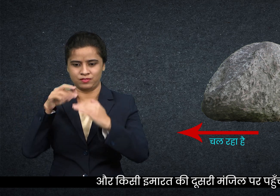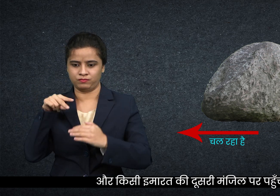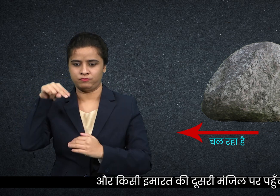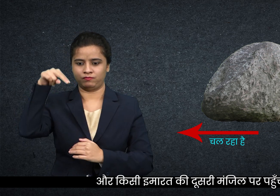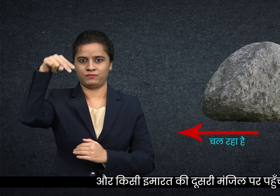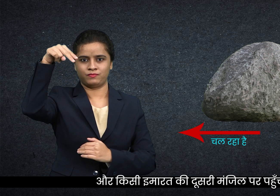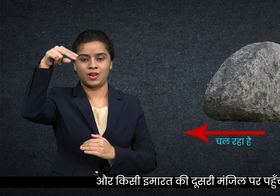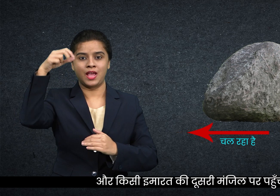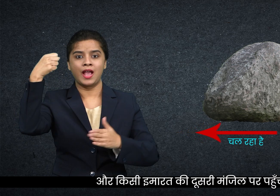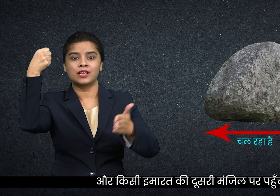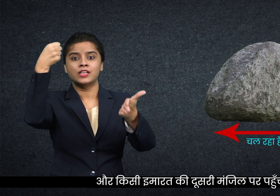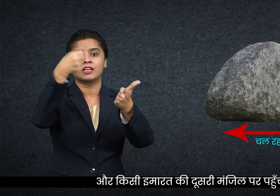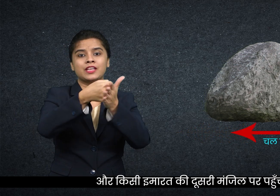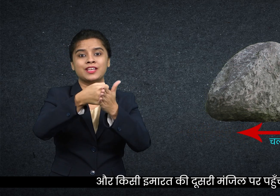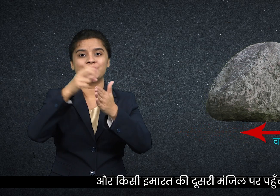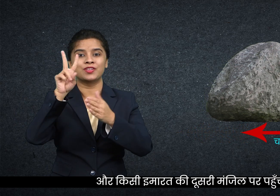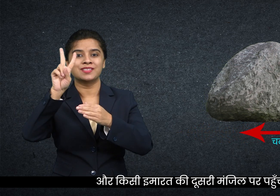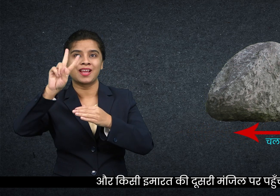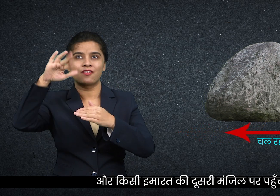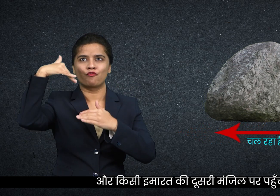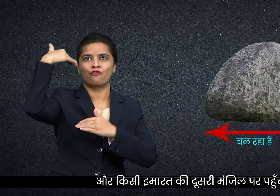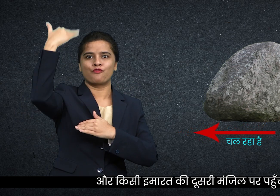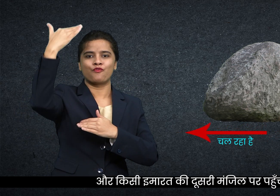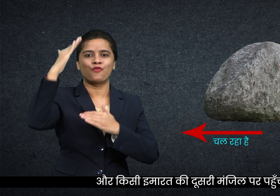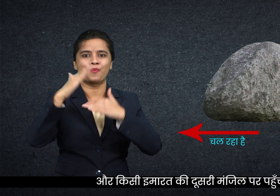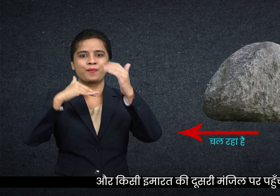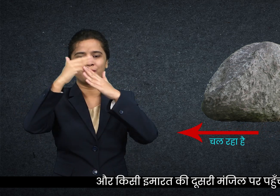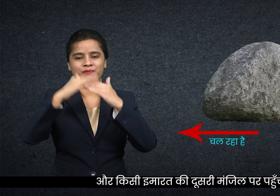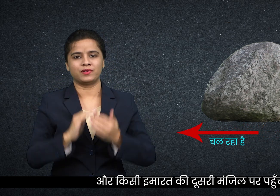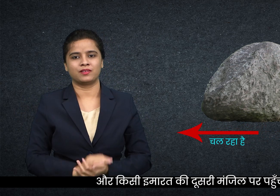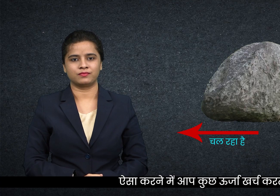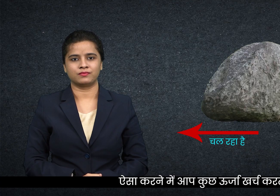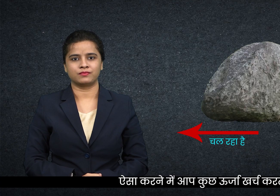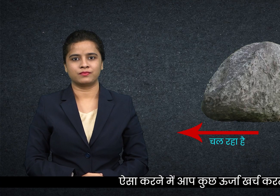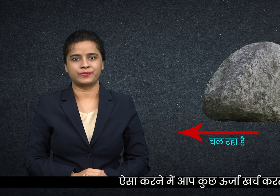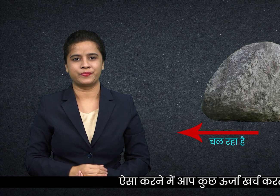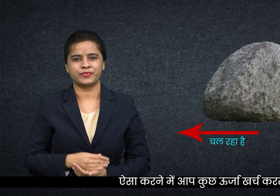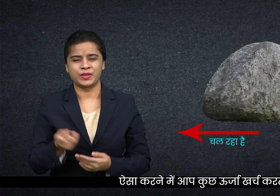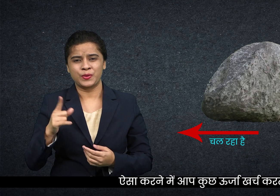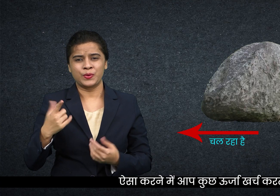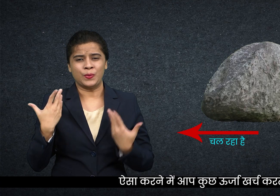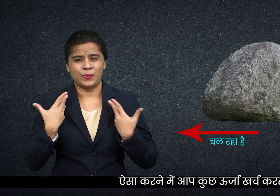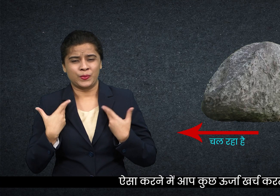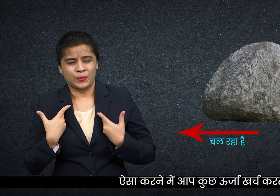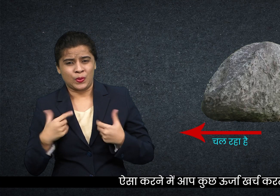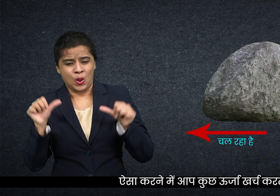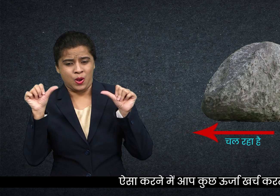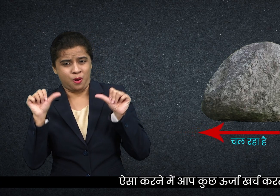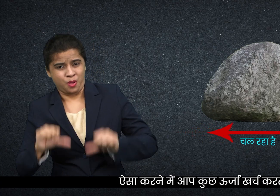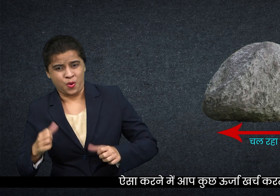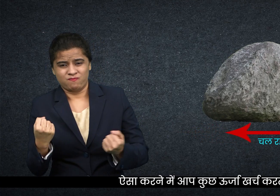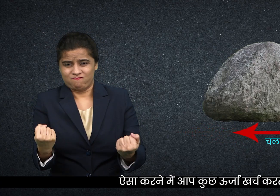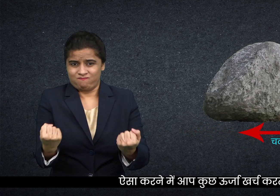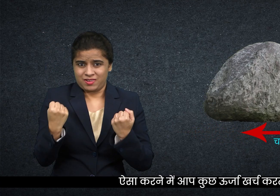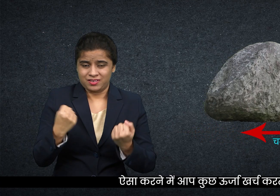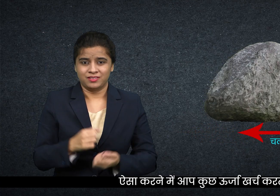और किसी इमारत की दूसरी मंजिल पर पहुंच जाते हैं। ऐसा करने में आप कुछ ऊर्जा खर्च